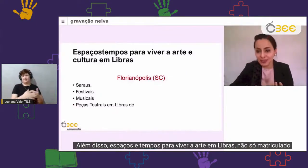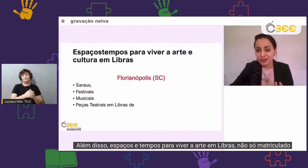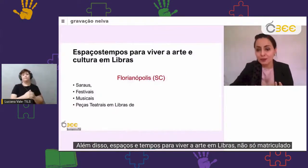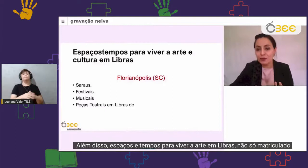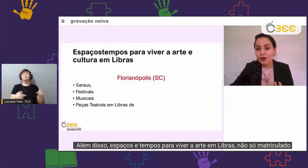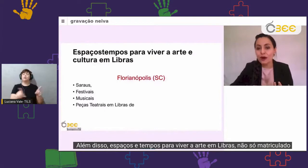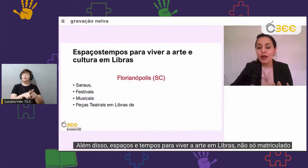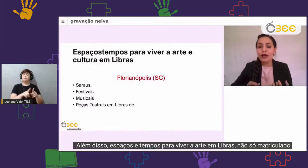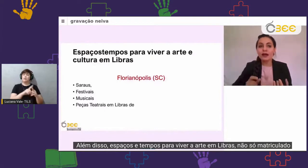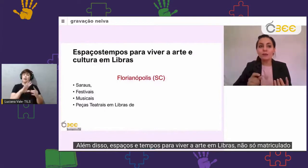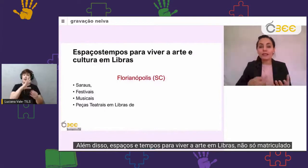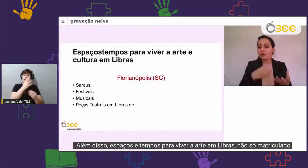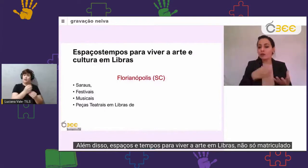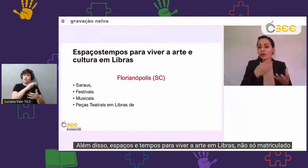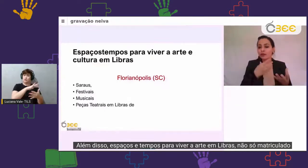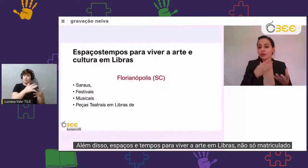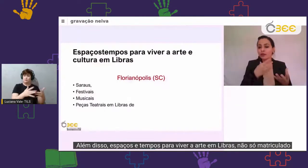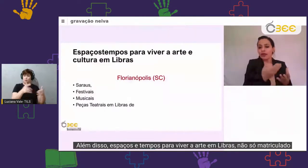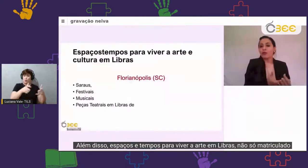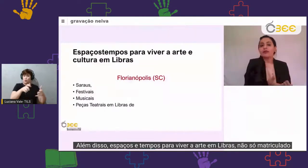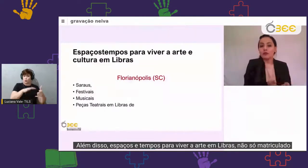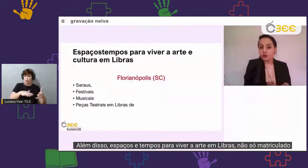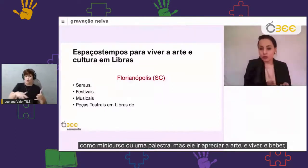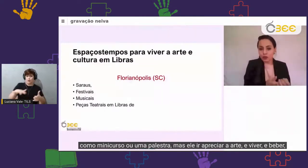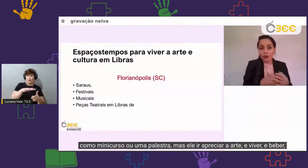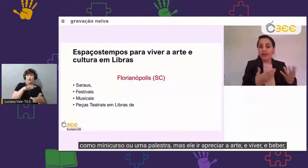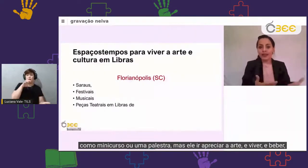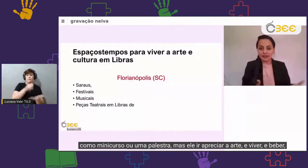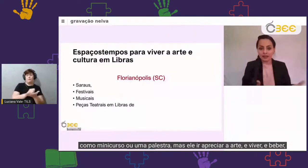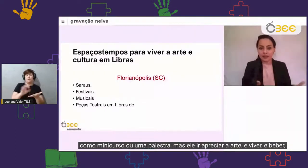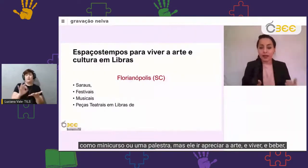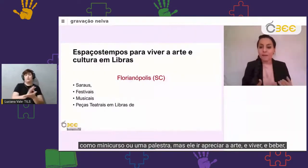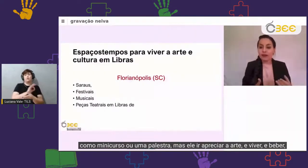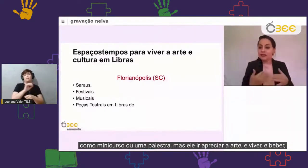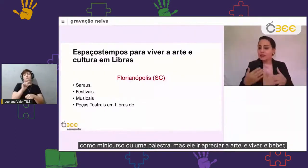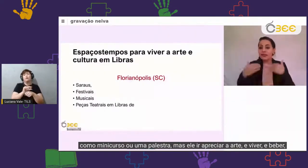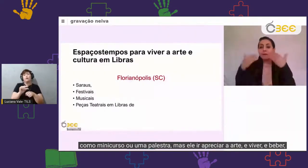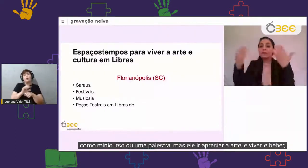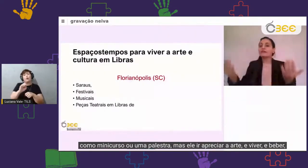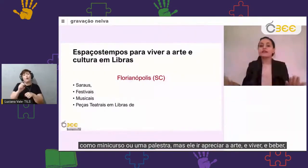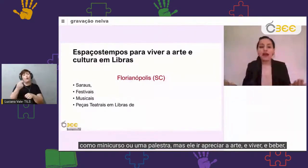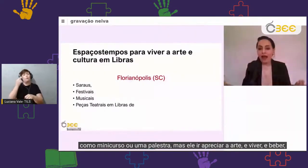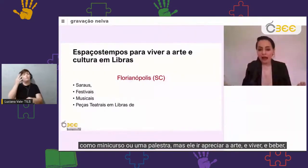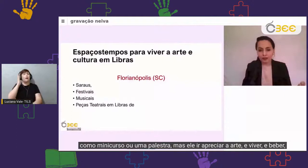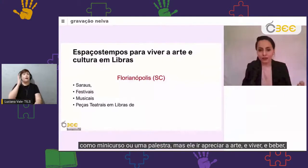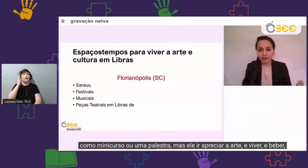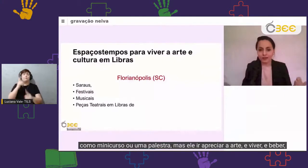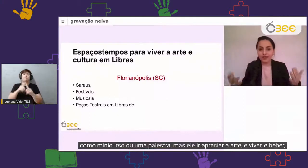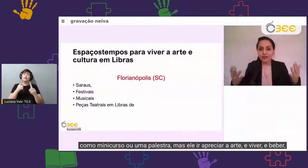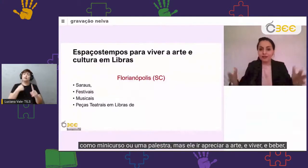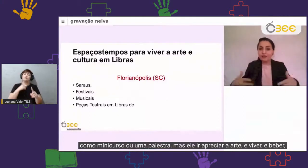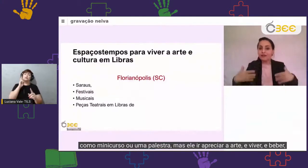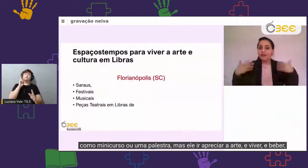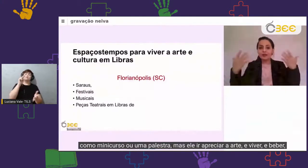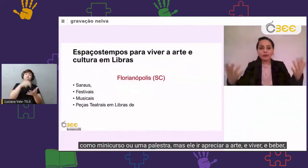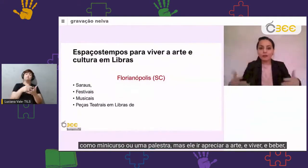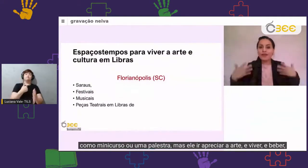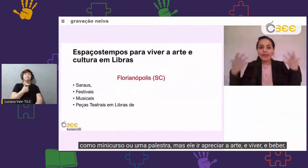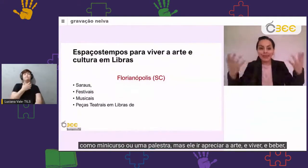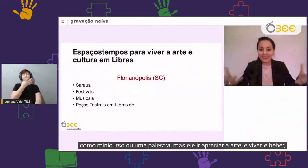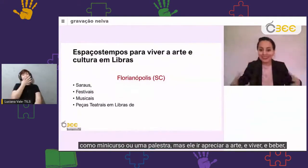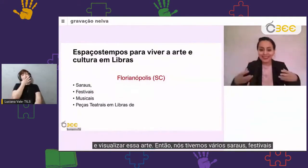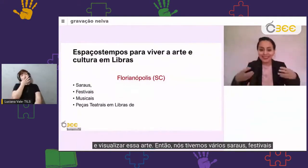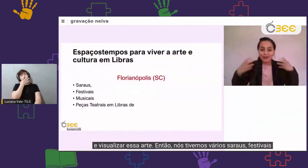arte em Libras, não só matriculado como um mini curso ou uma palestra, mas ele ia apreciar a arte, né? E viver,